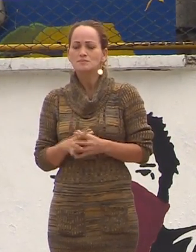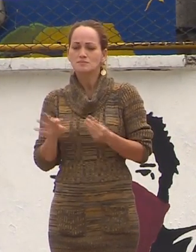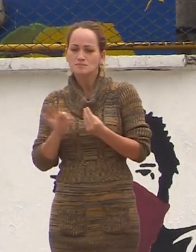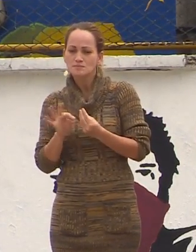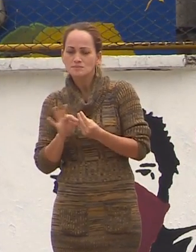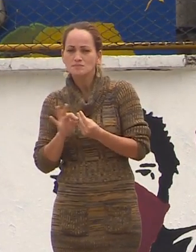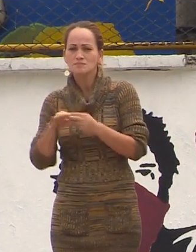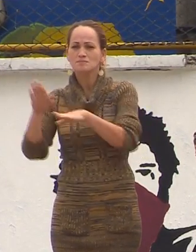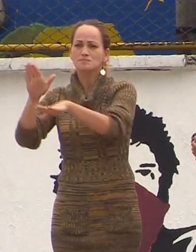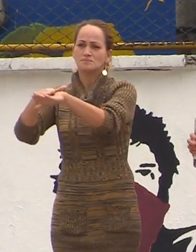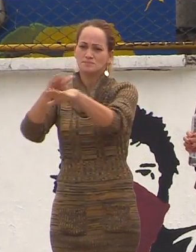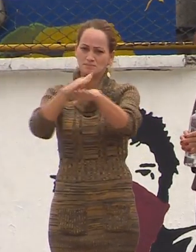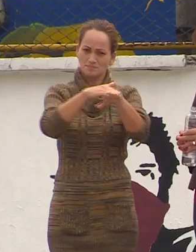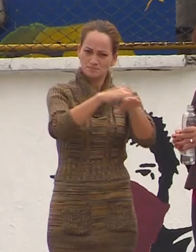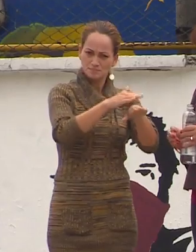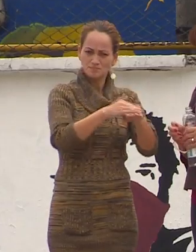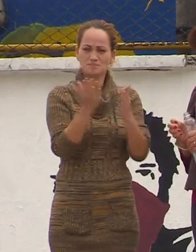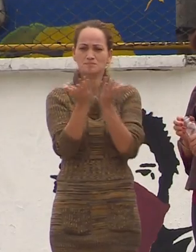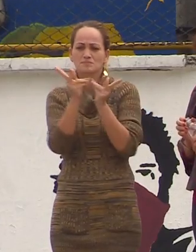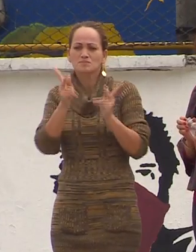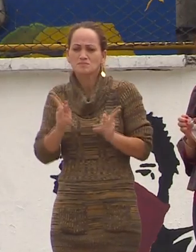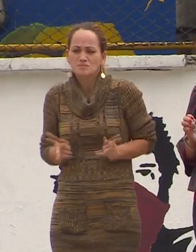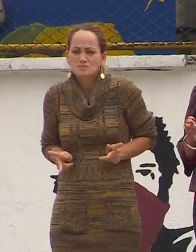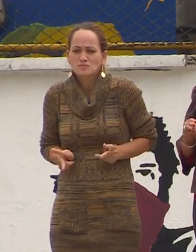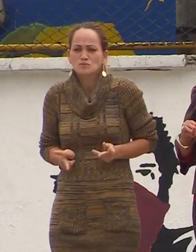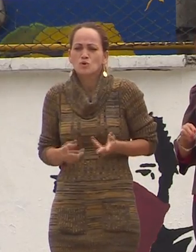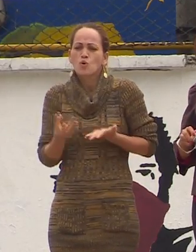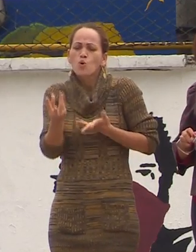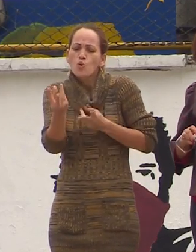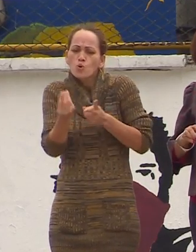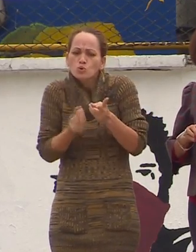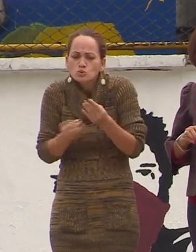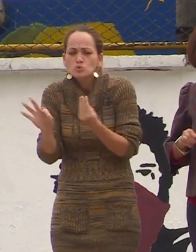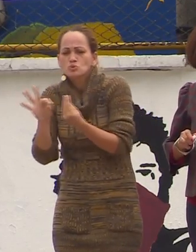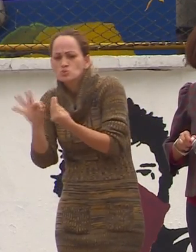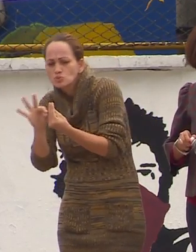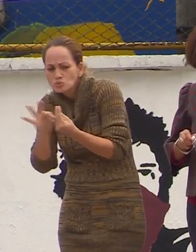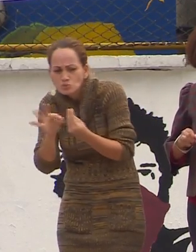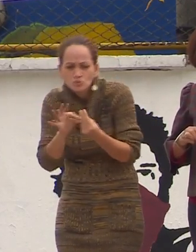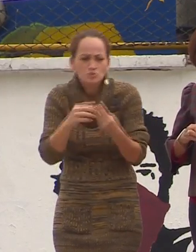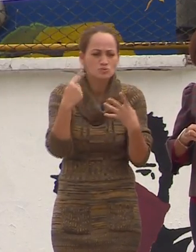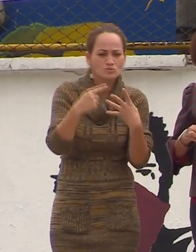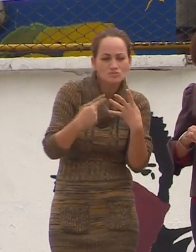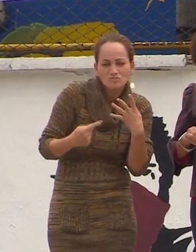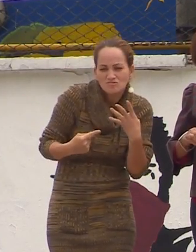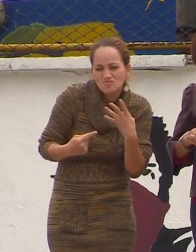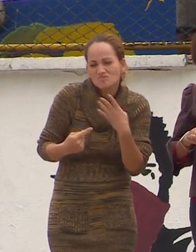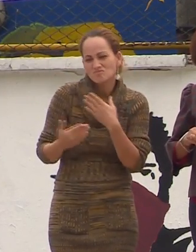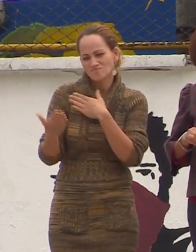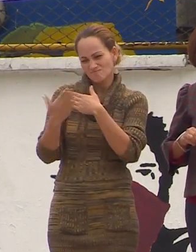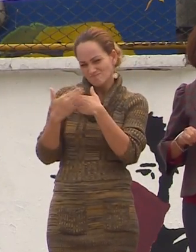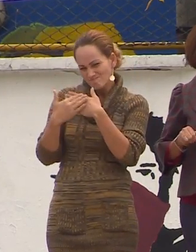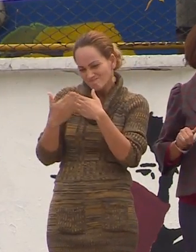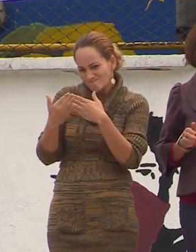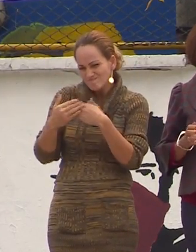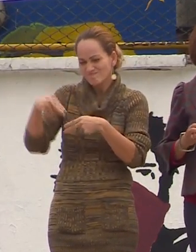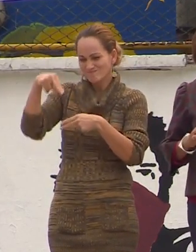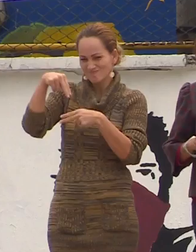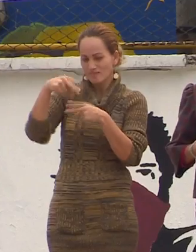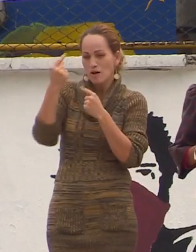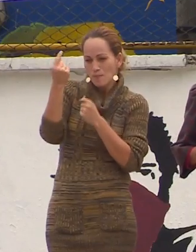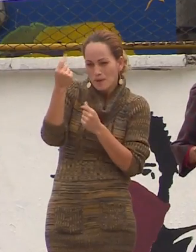Invito a los estudiantes en esta condición para que se acerquen a Bienestar